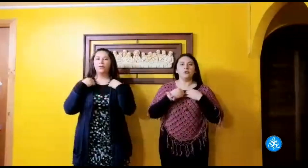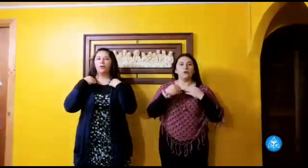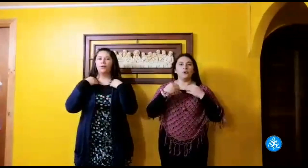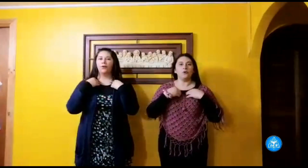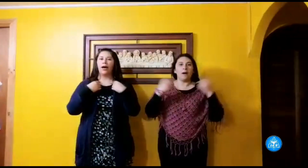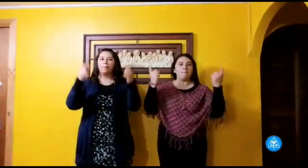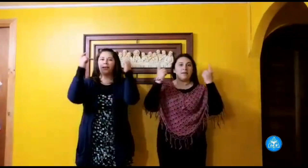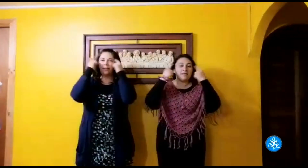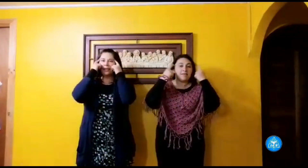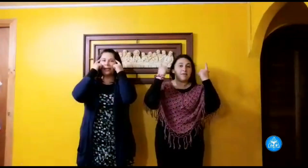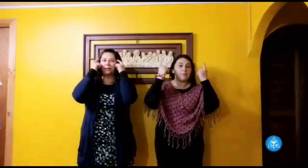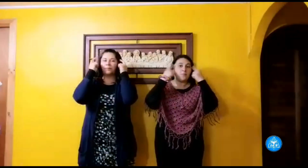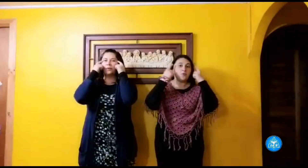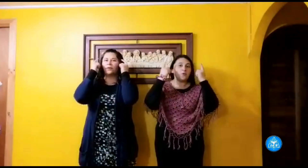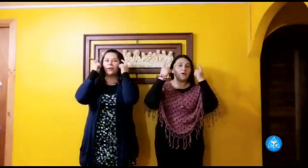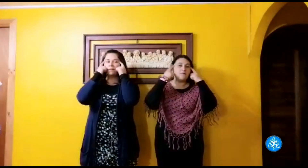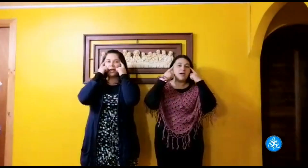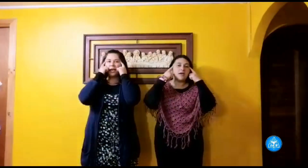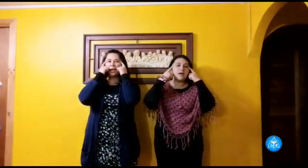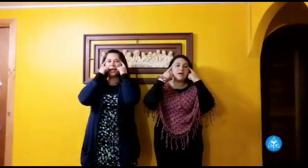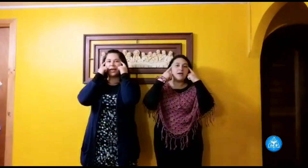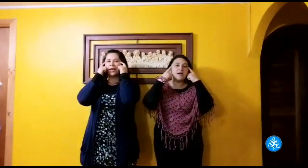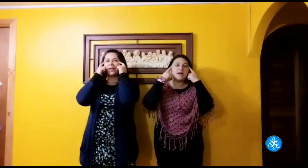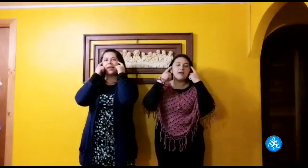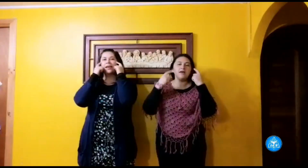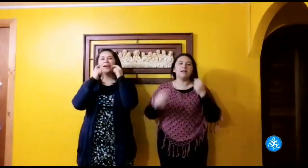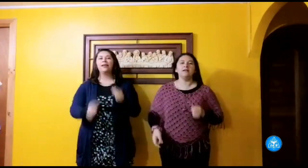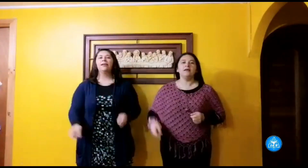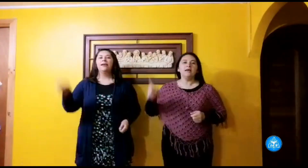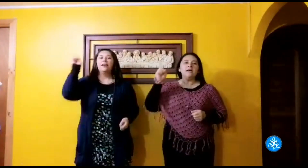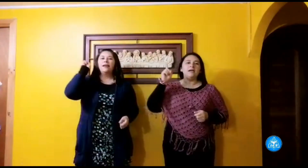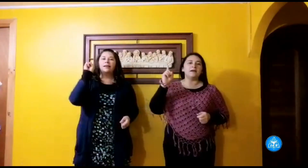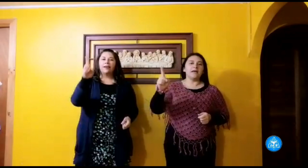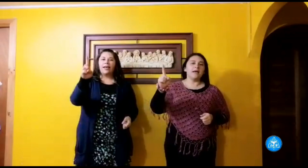yo aprendí muy bien.